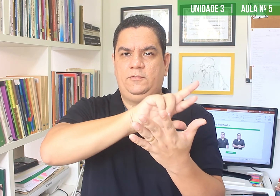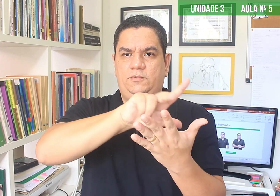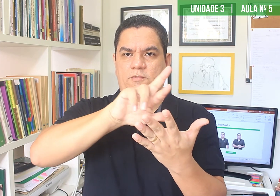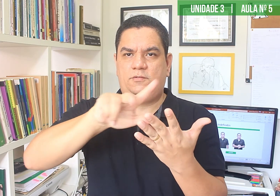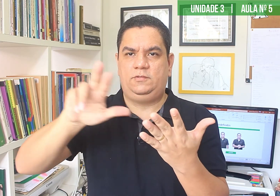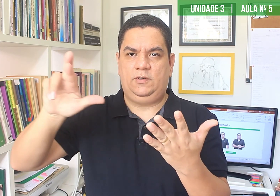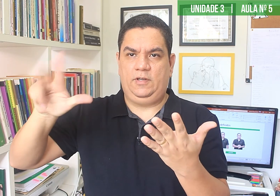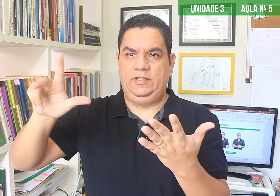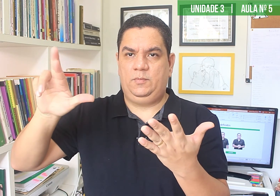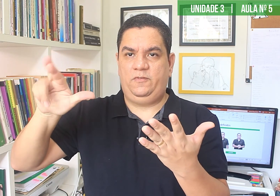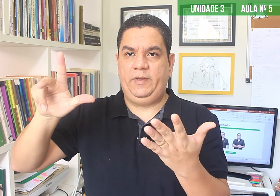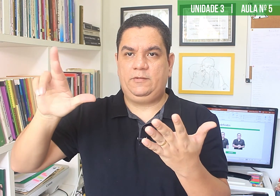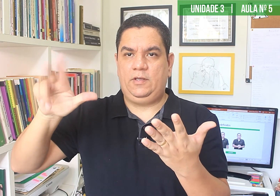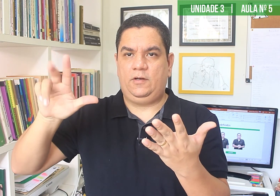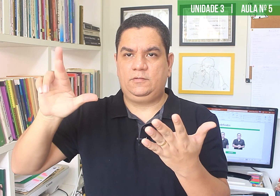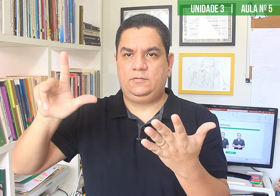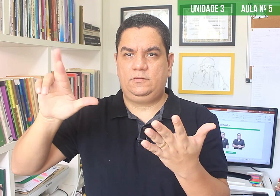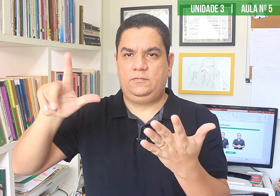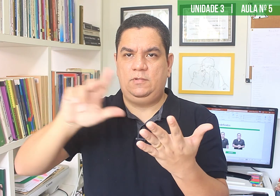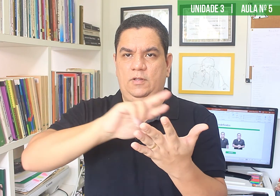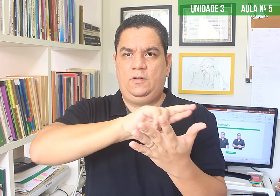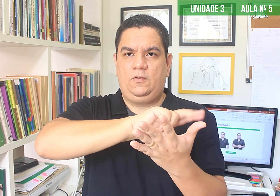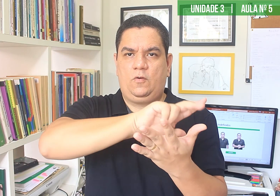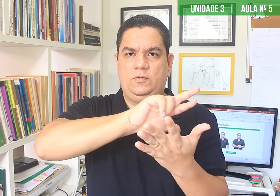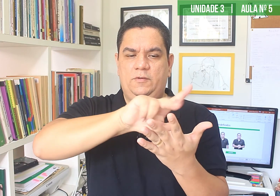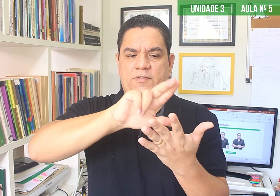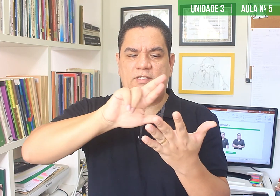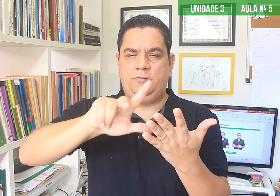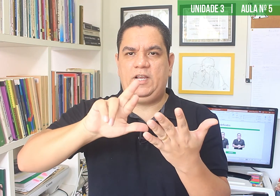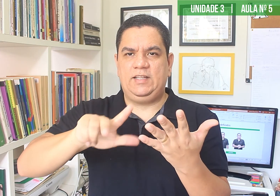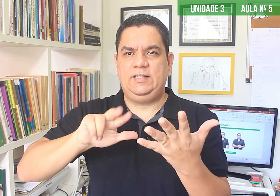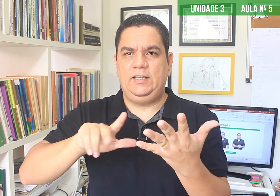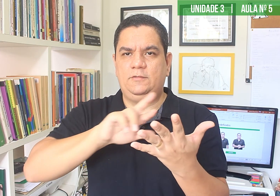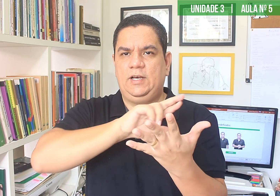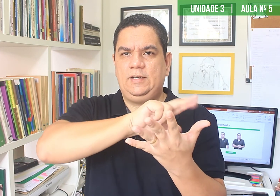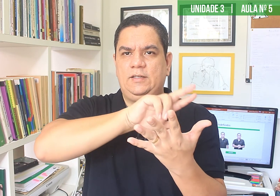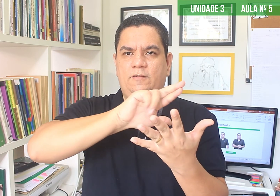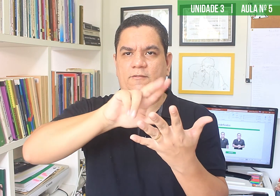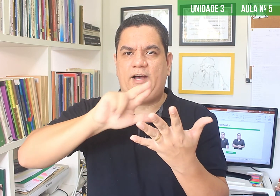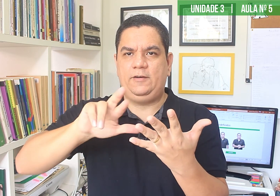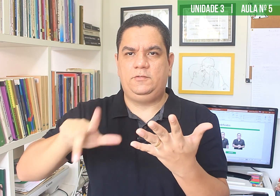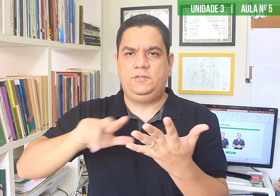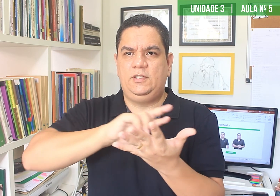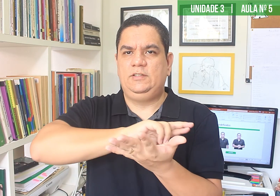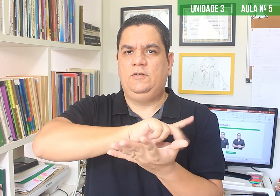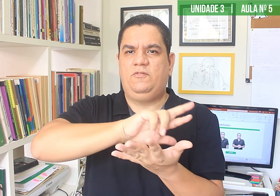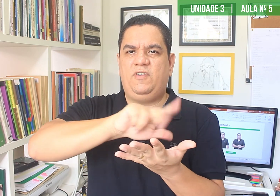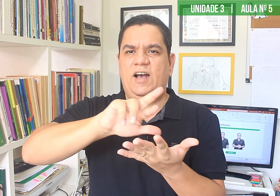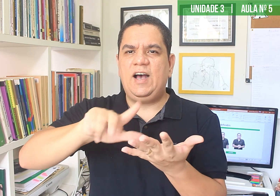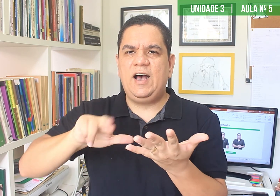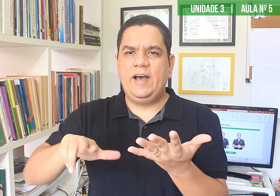Vários. Ó, esse movimento aqui, ó, como se eu fizesse um em cada dedo, tá? Vários. Então,